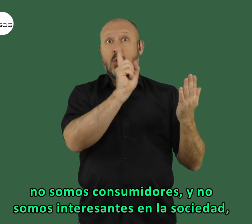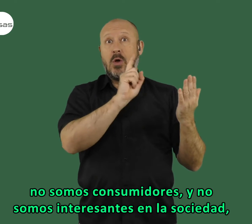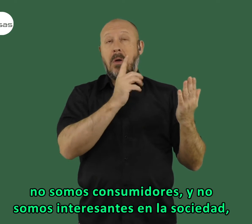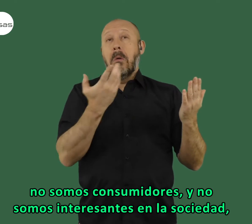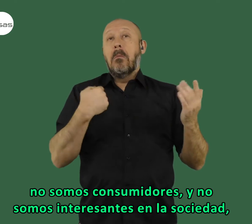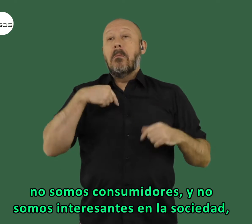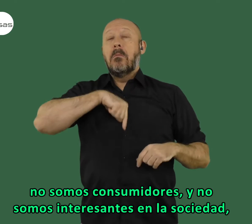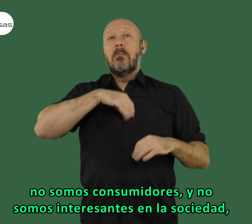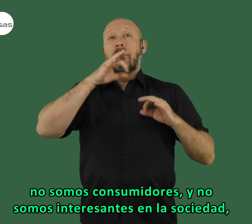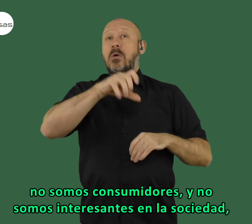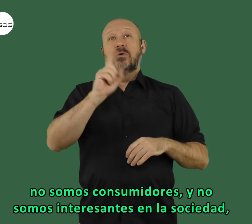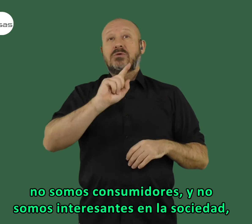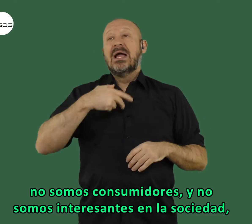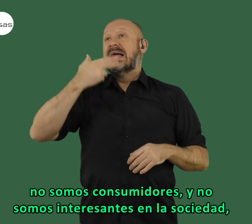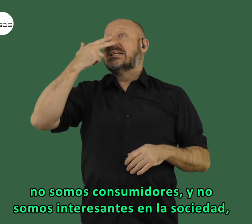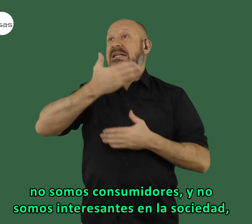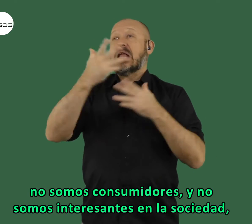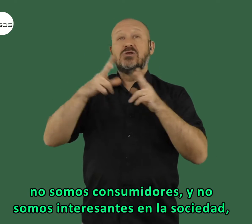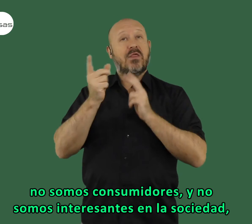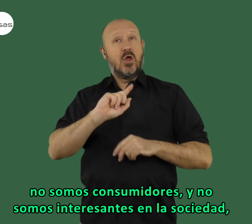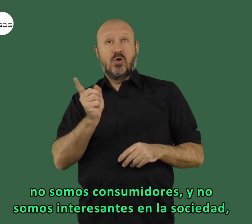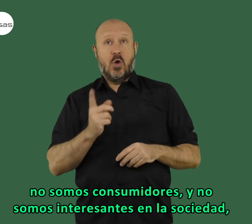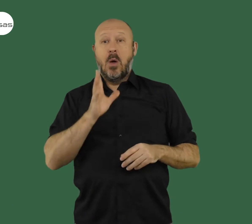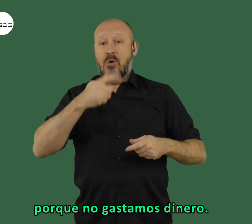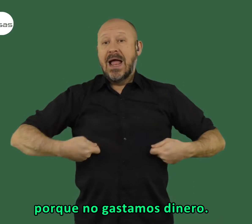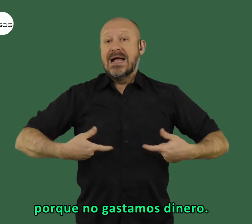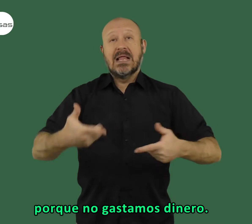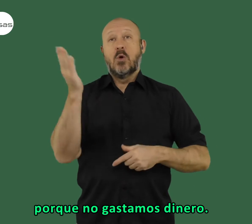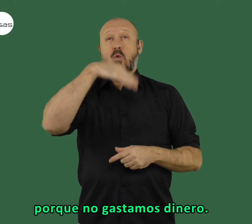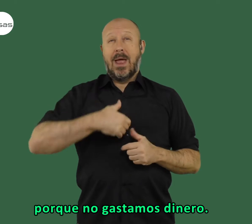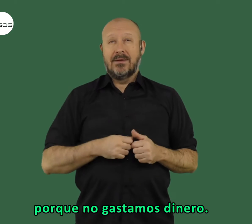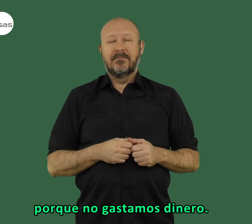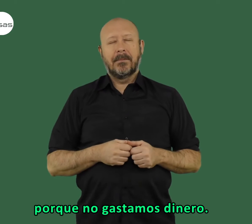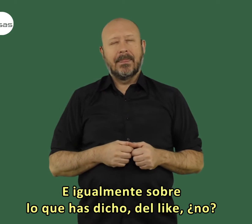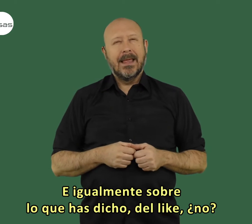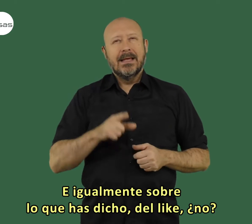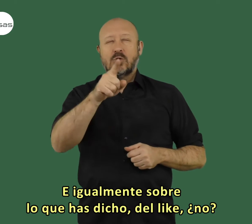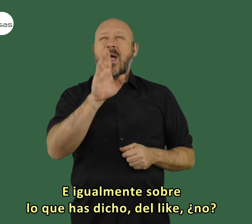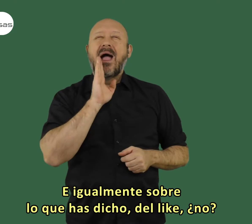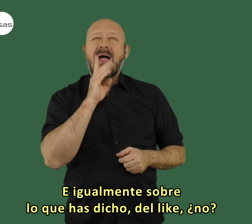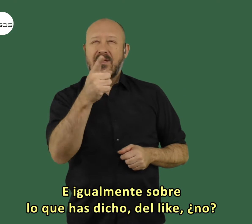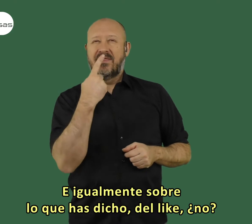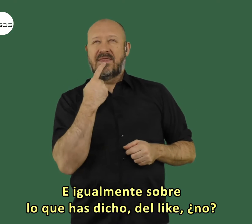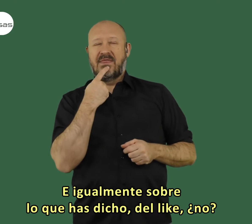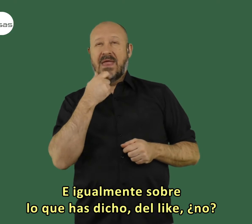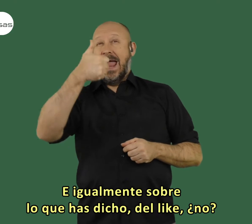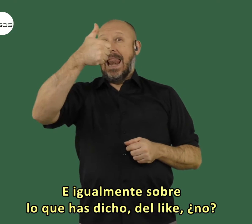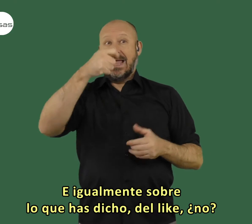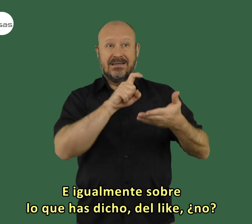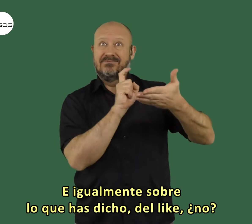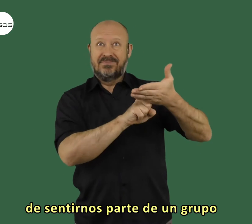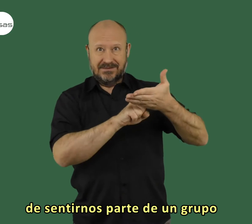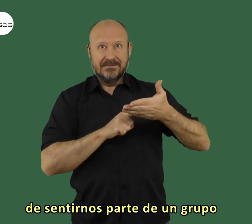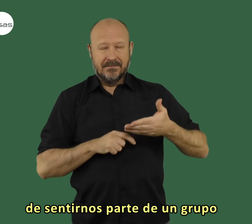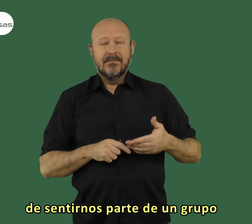consumimos, no somos consumidores y no somos interesantes en una sociedad porque no gastamos dinero. Igualmente, sobre lo que has dicho, del like,